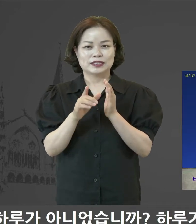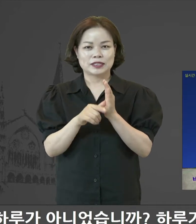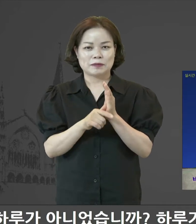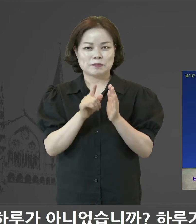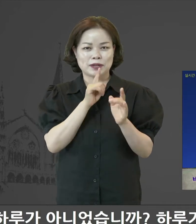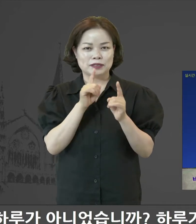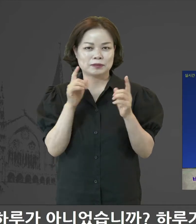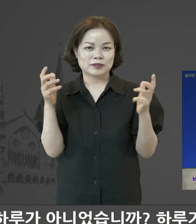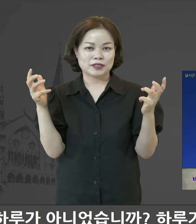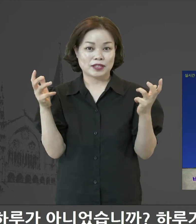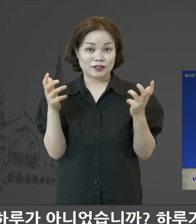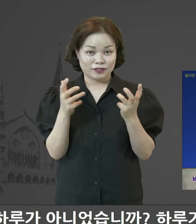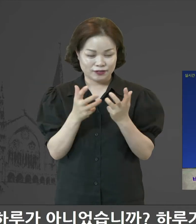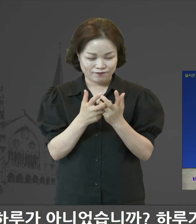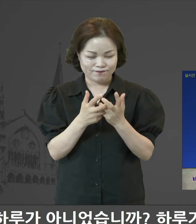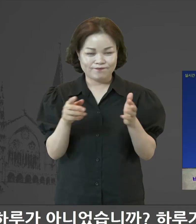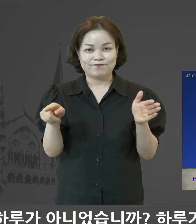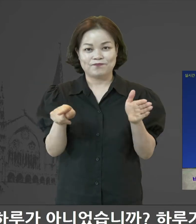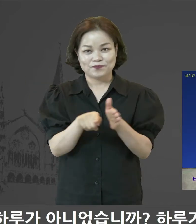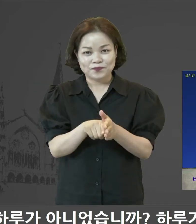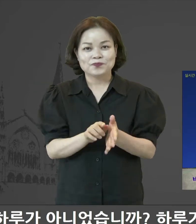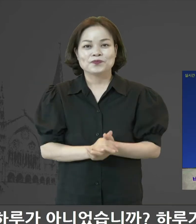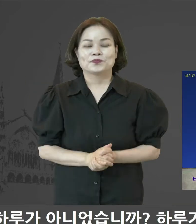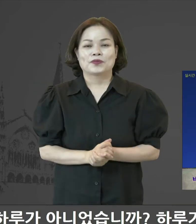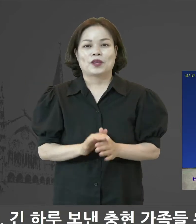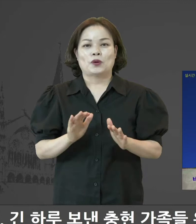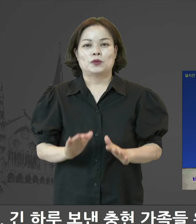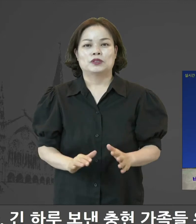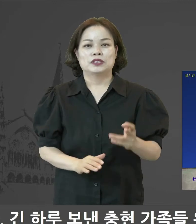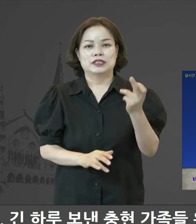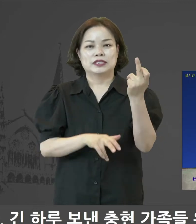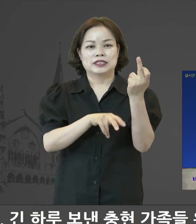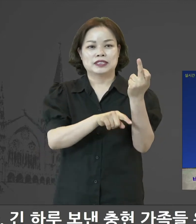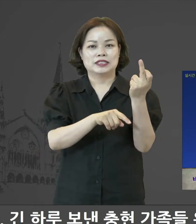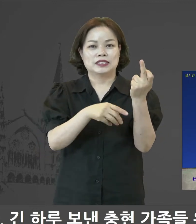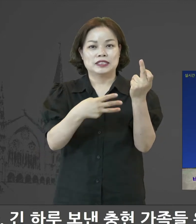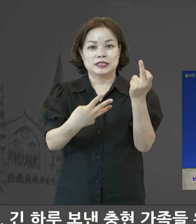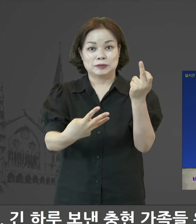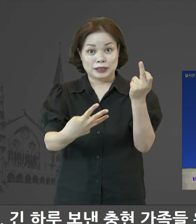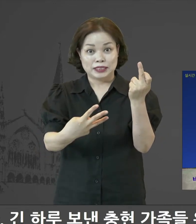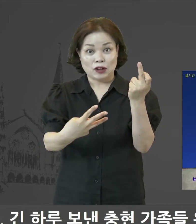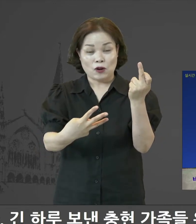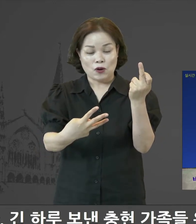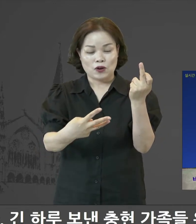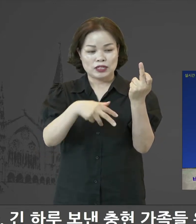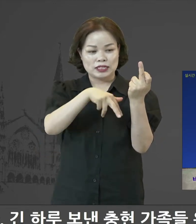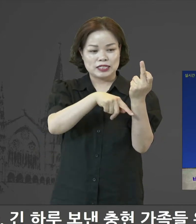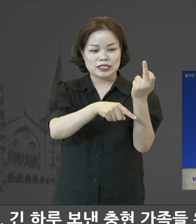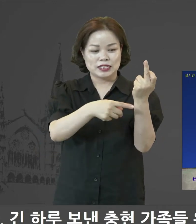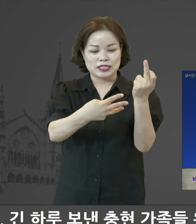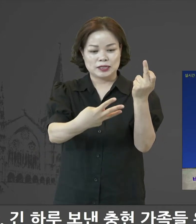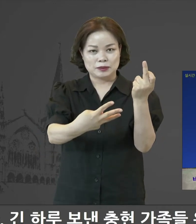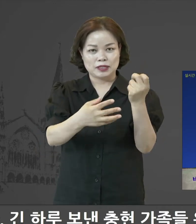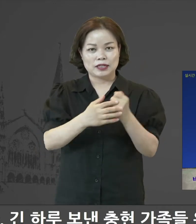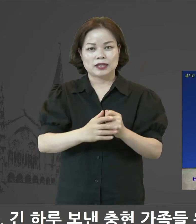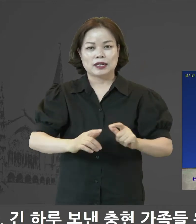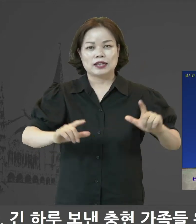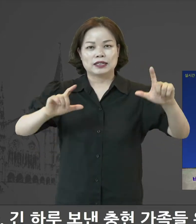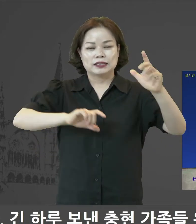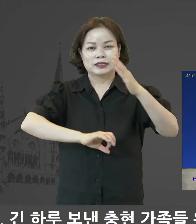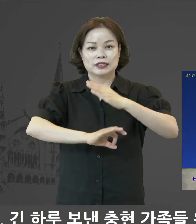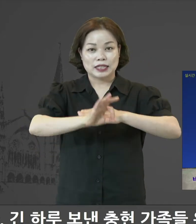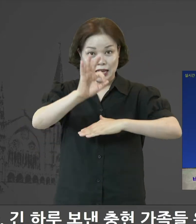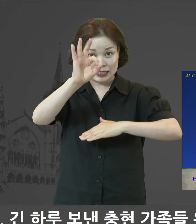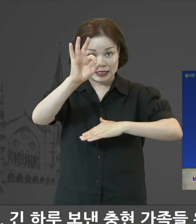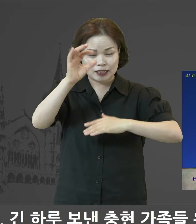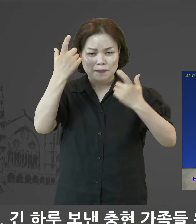채워지는 시간이 되리라 믿습니다. 오늘 본문 12절 첫 절이 되는 12절에 보면 나리샘의